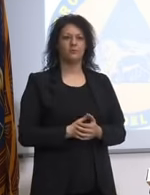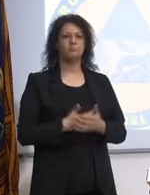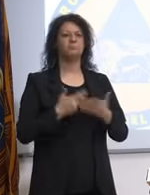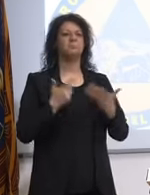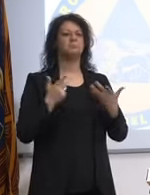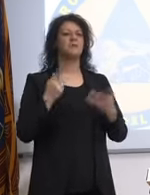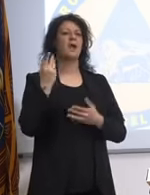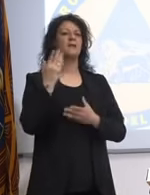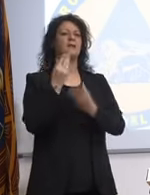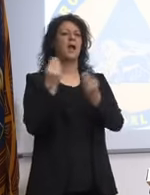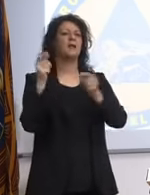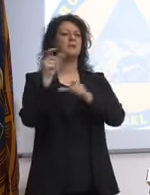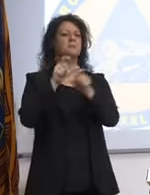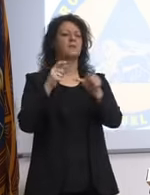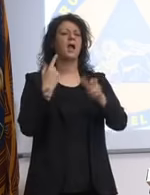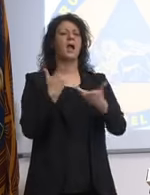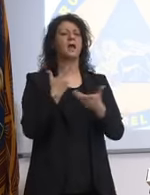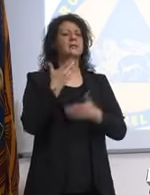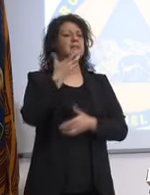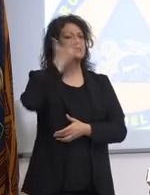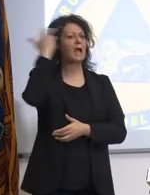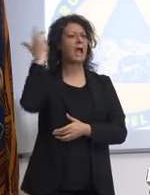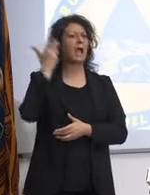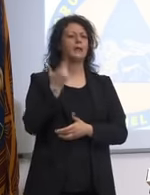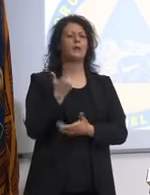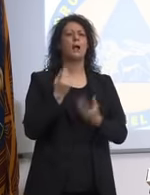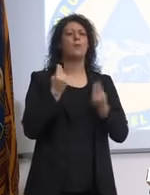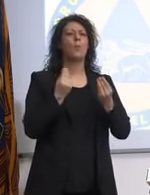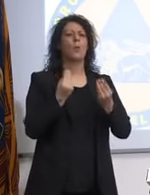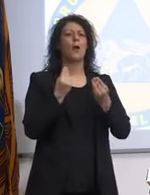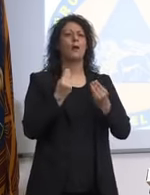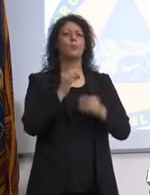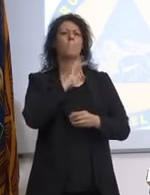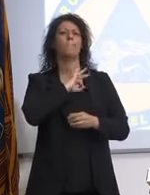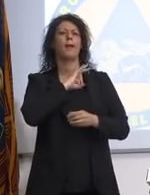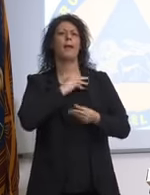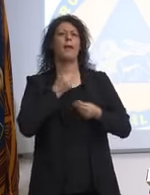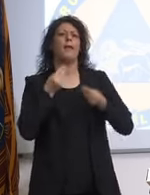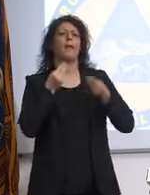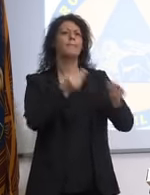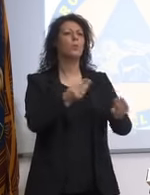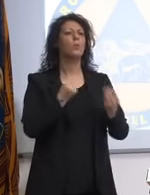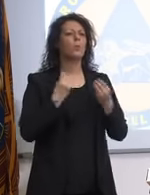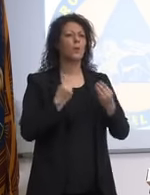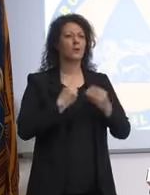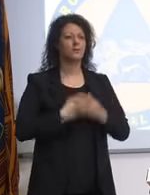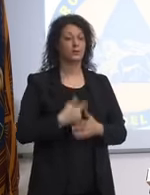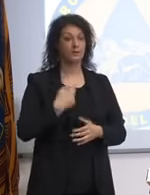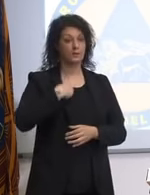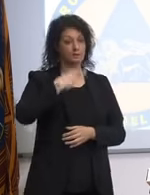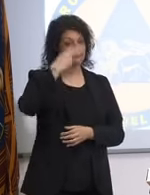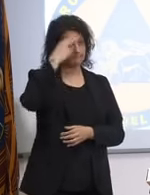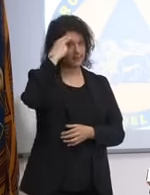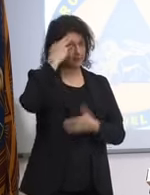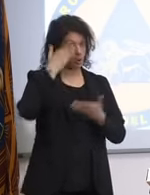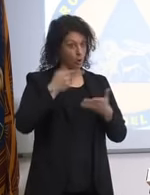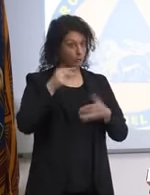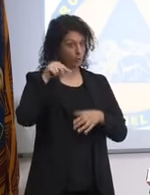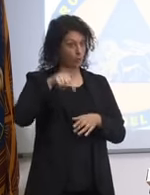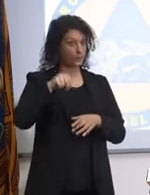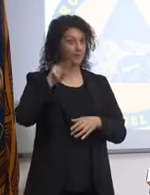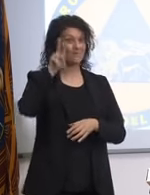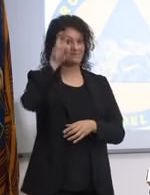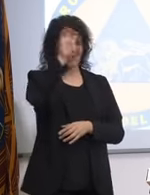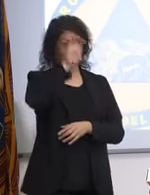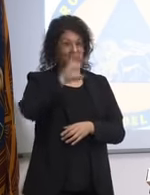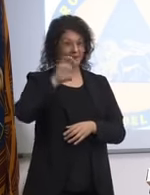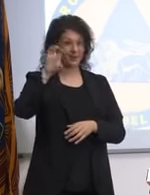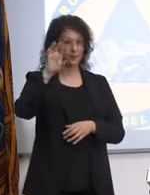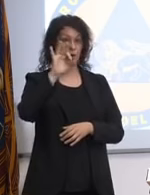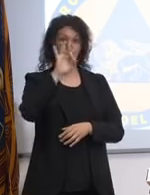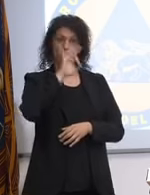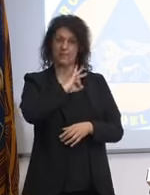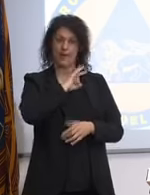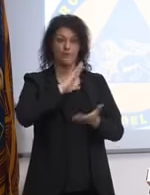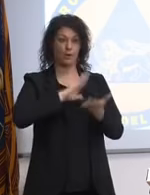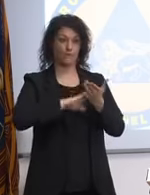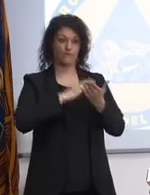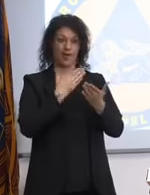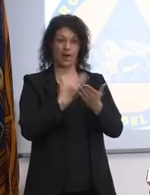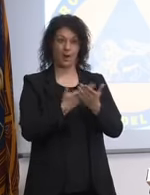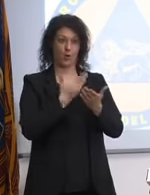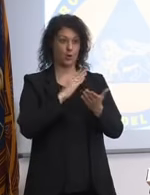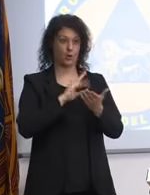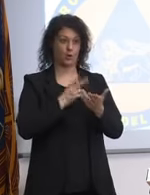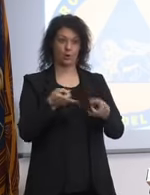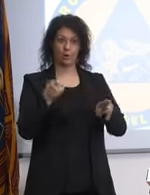premio, vorrei ricordare che per noi questo è un premio che vale molto di più in Veneto, perché non applicando